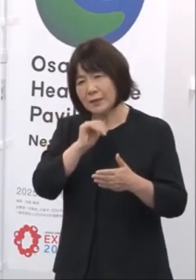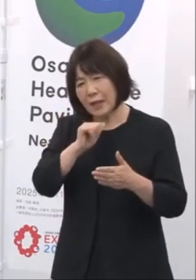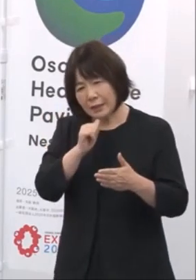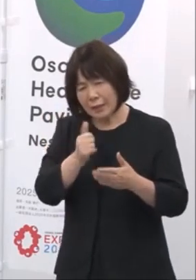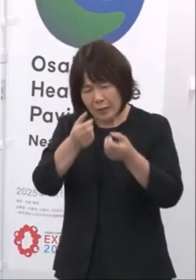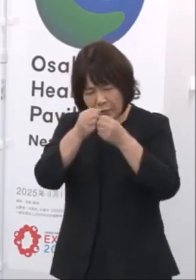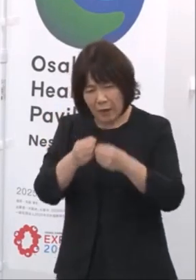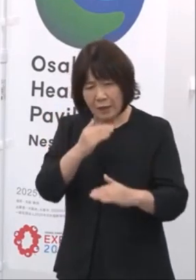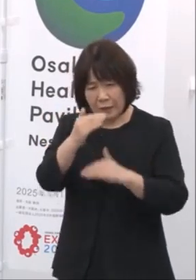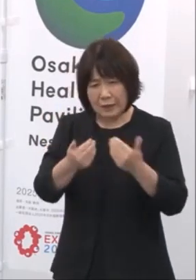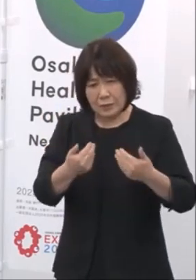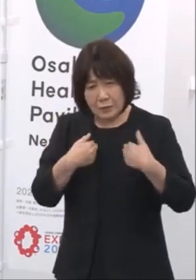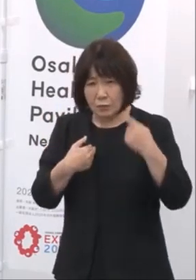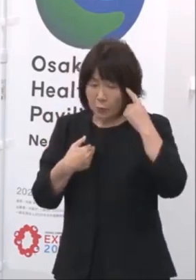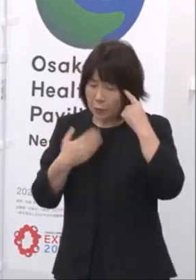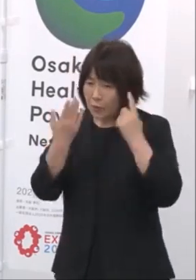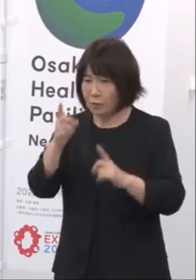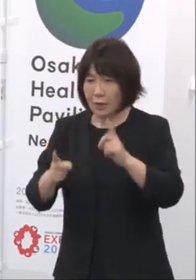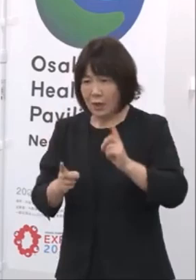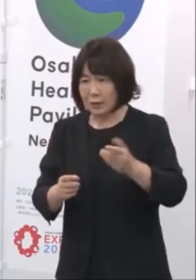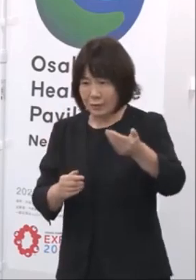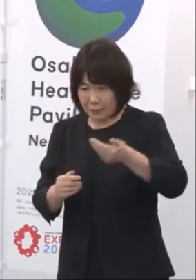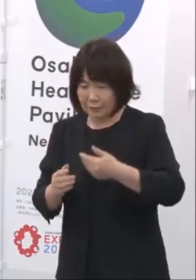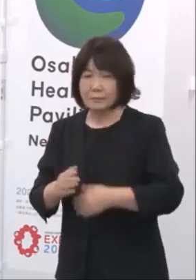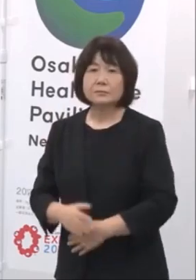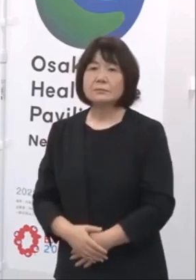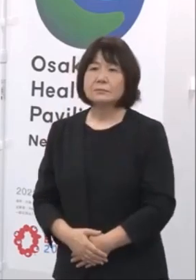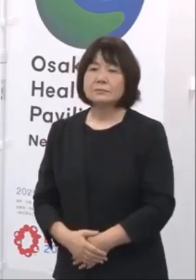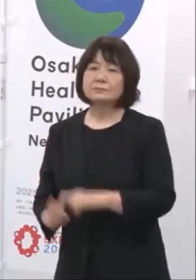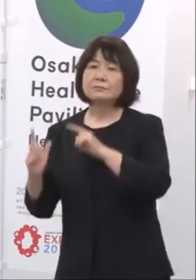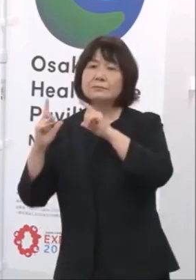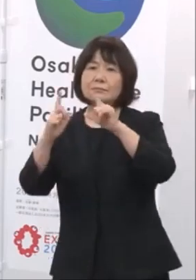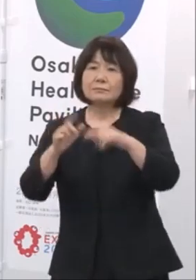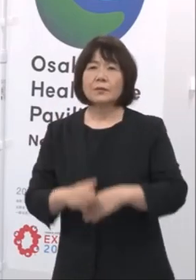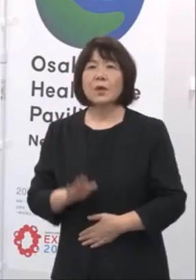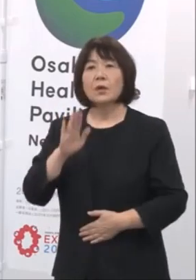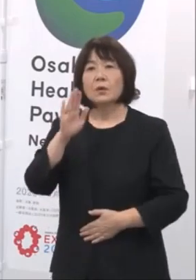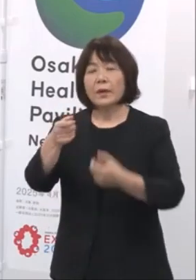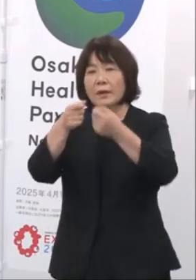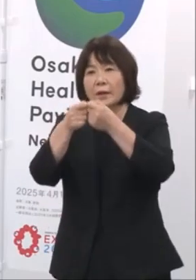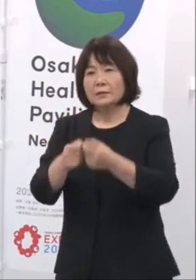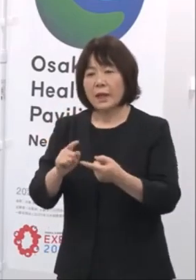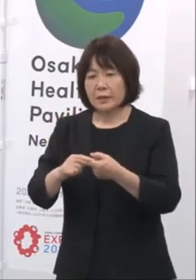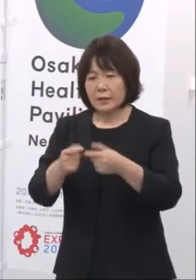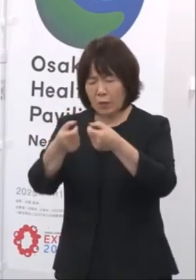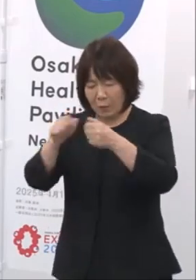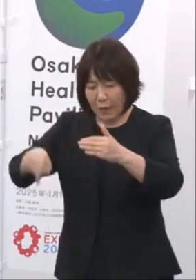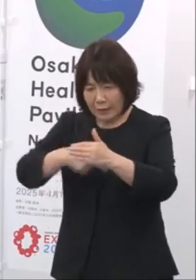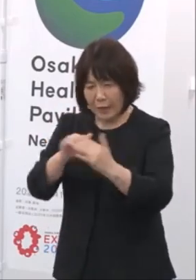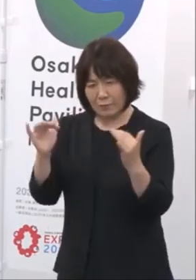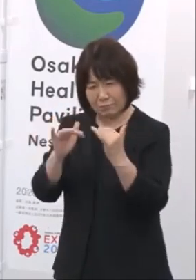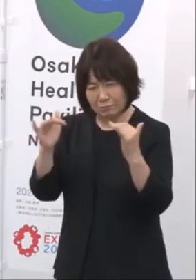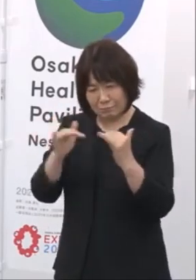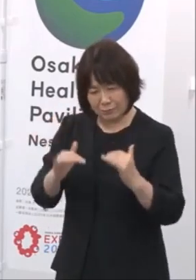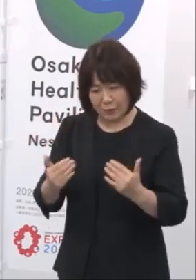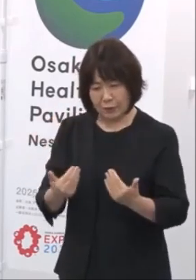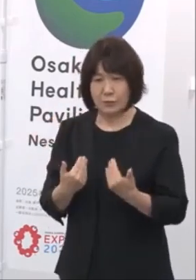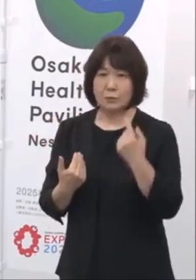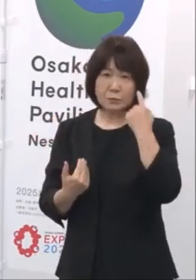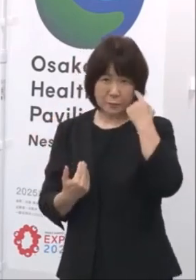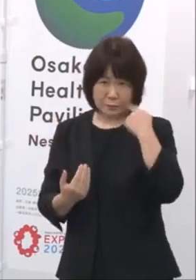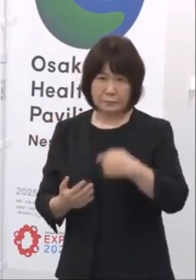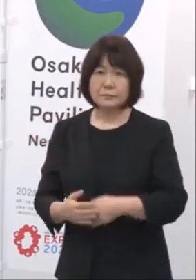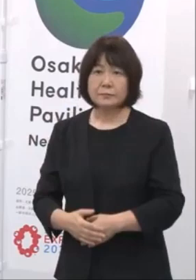ていかなきゃないというそういうお考えなのか、その点はいかがでしょうか。 やはりこれから具体的には細かいことを詰めていかなければならないと思います。